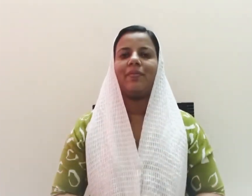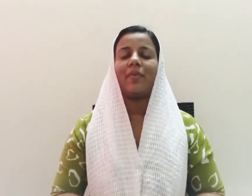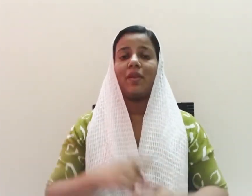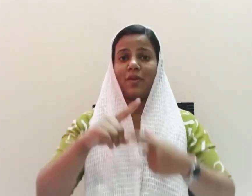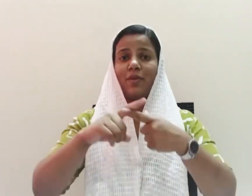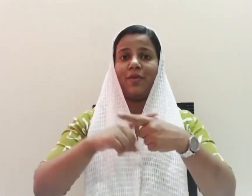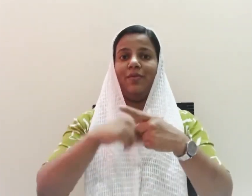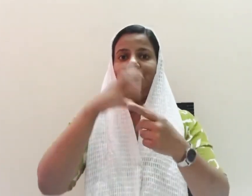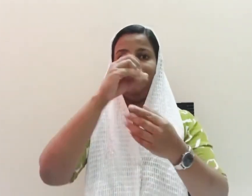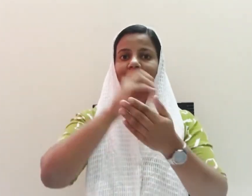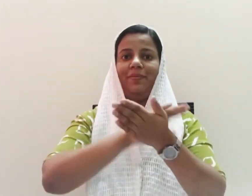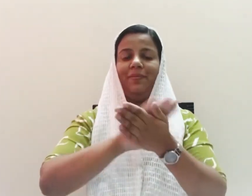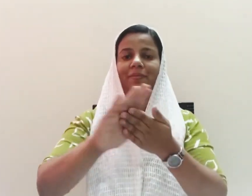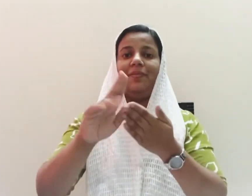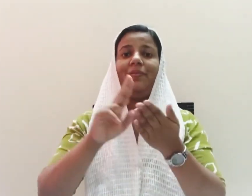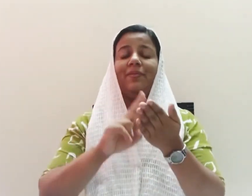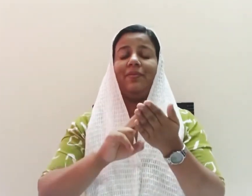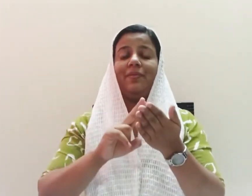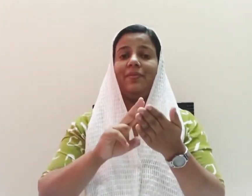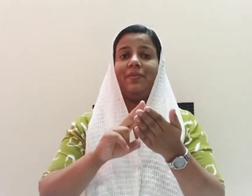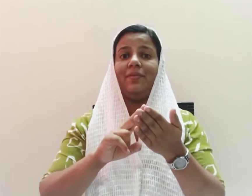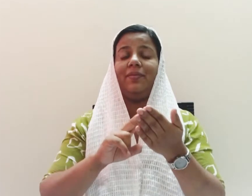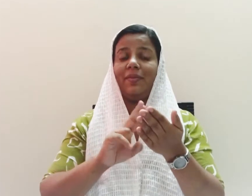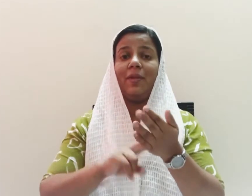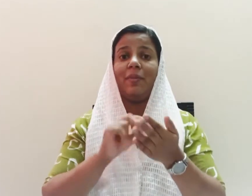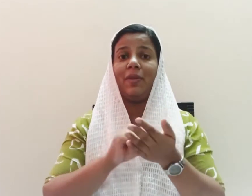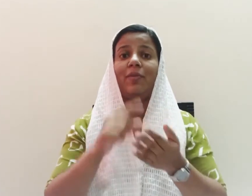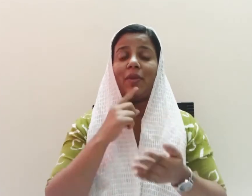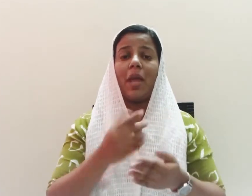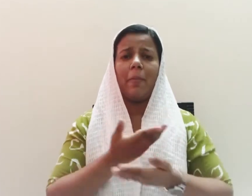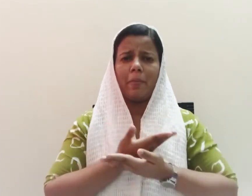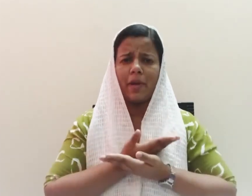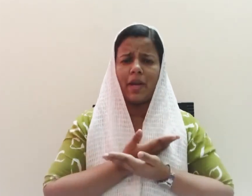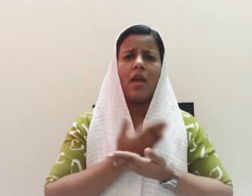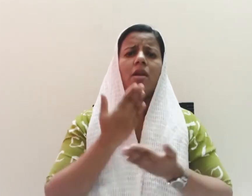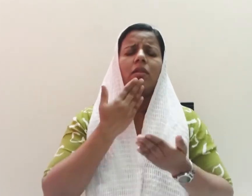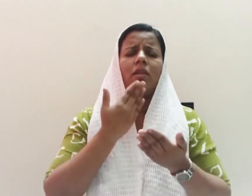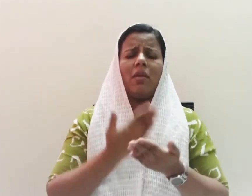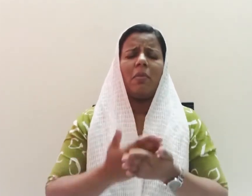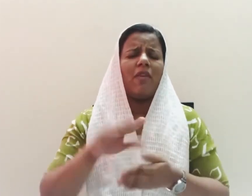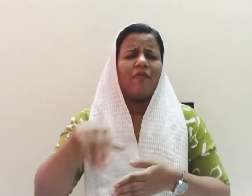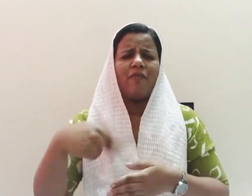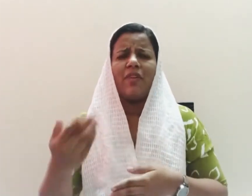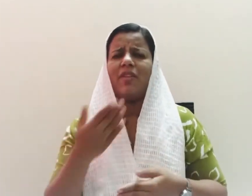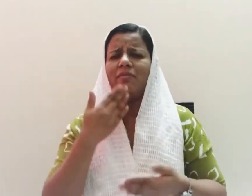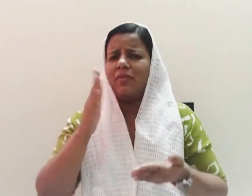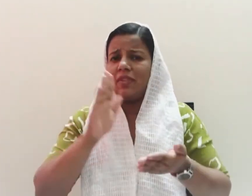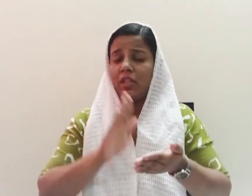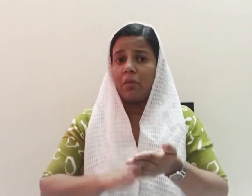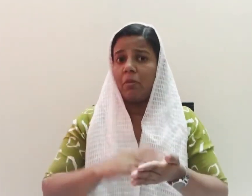അപ്പോസ്തലനായ യോഹന്നാൻ ഇങ്ങനെ എഴുതി പരിശുദ്ധാത്മാവിൽ, പ്രിയനെ, നന്മയല്ലാതെ തിന്മയെ